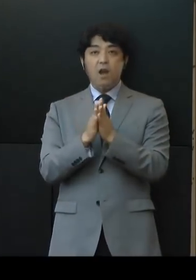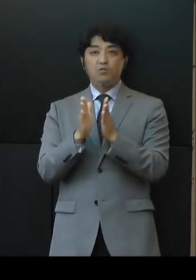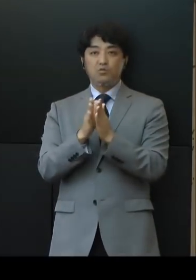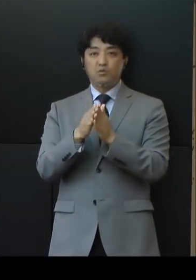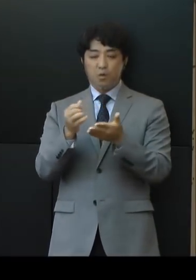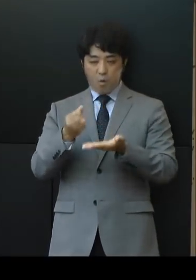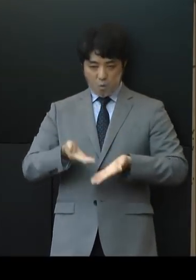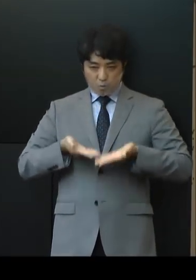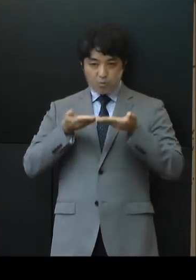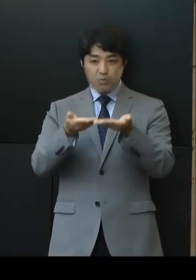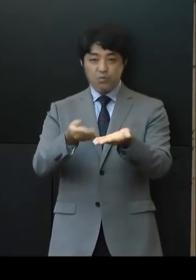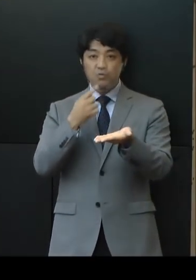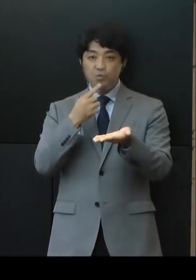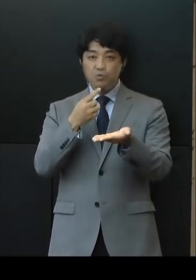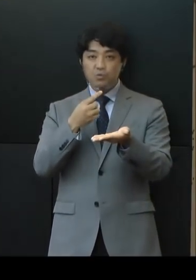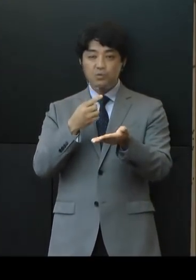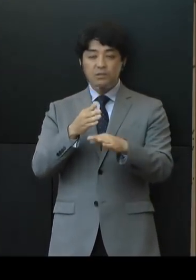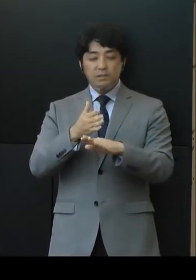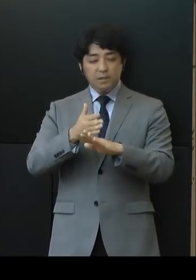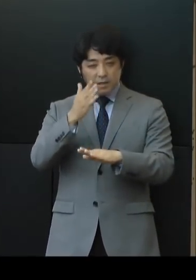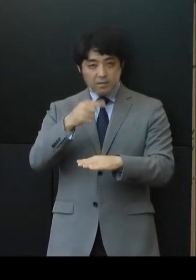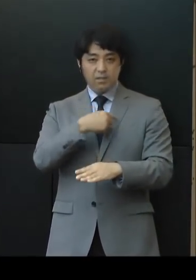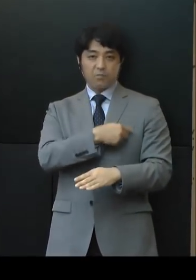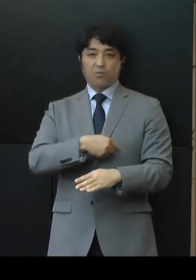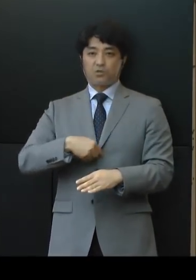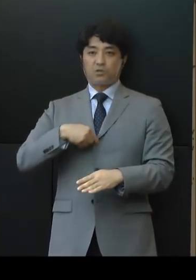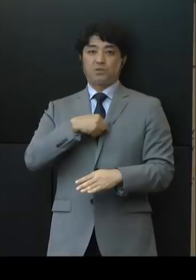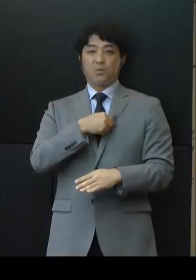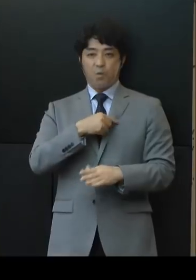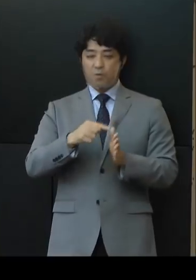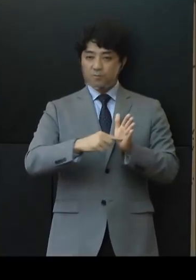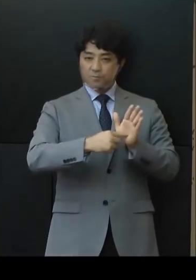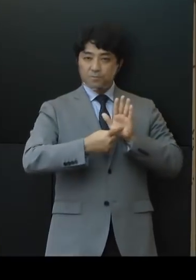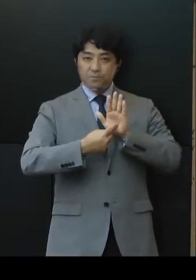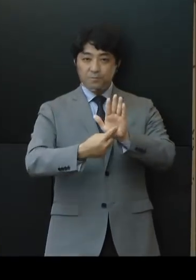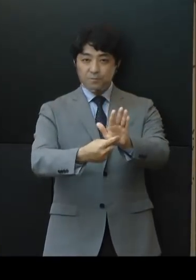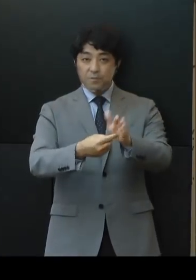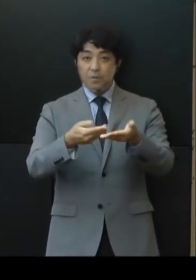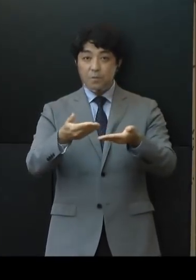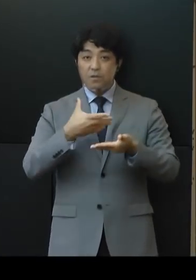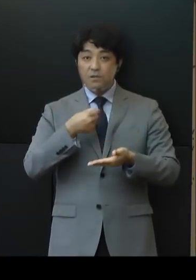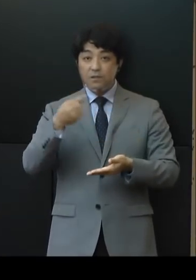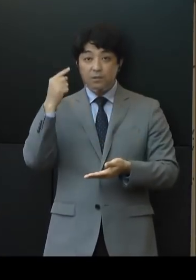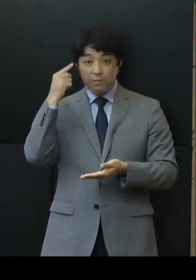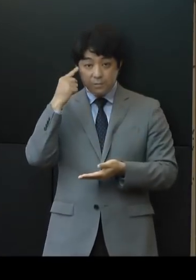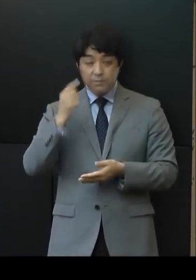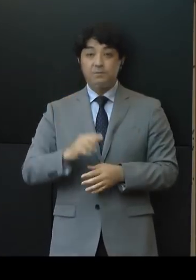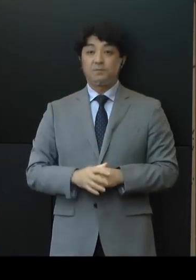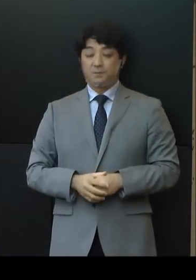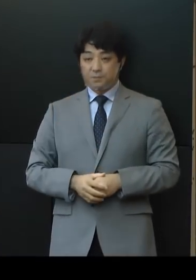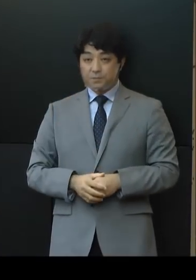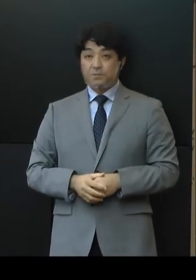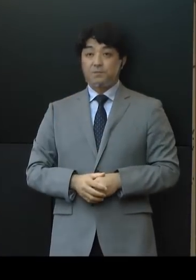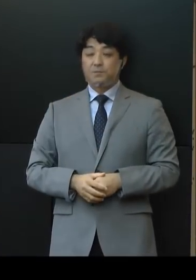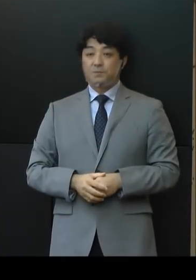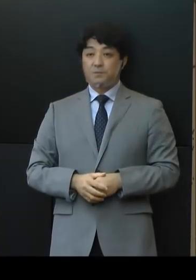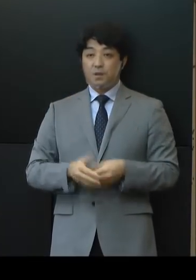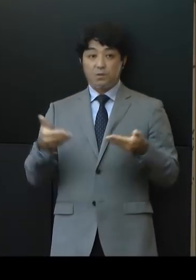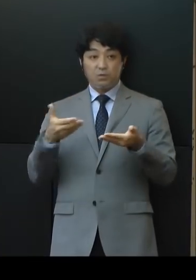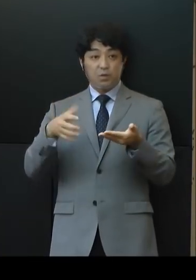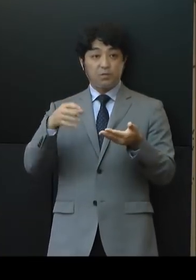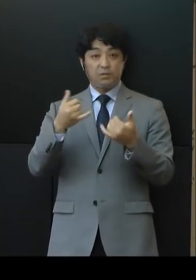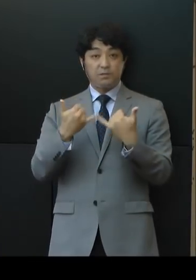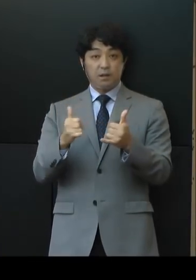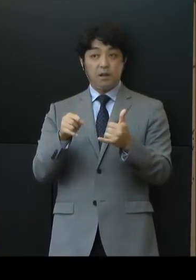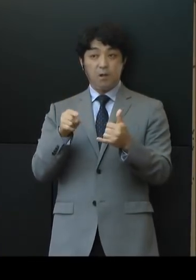行い、感謝の気持ちを形に示していただければと思います。また事業者におい